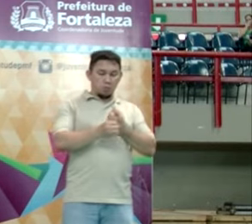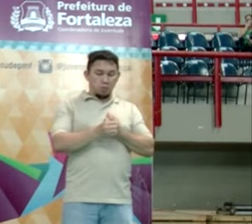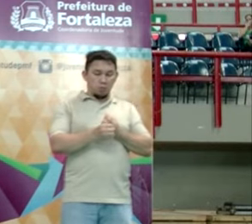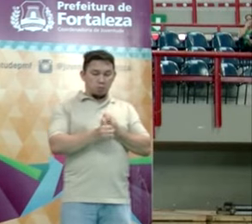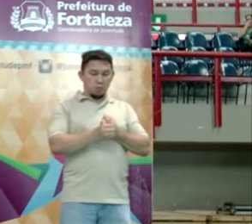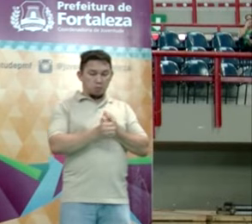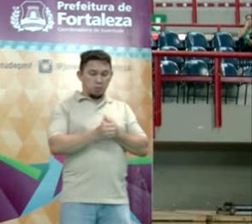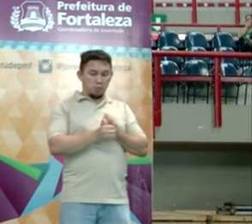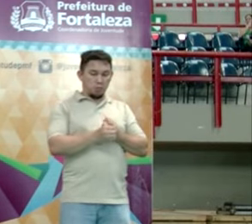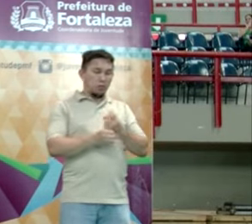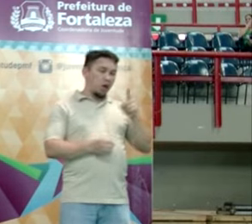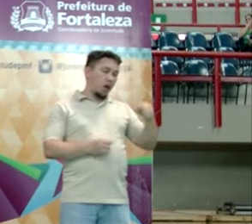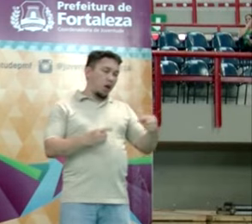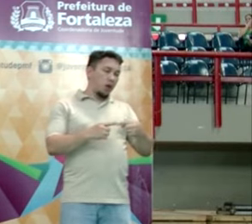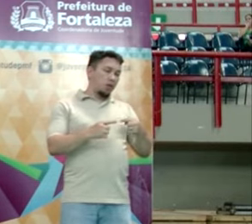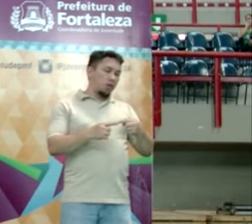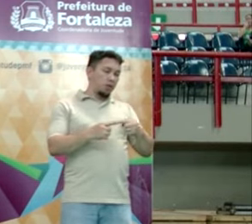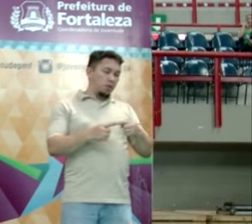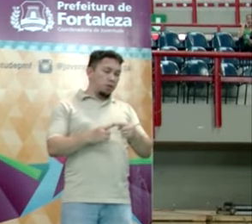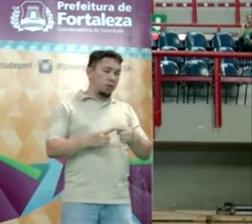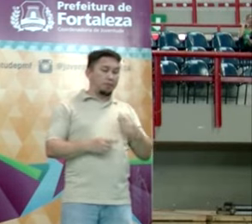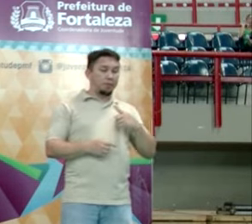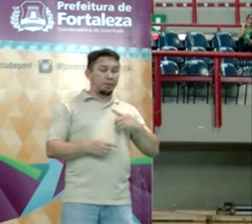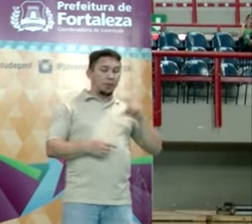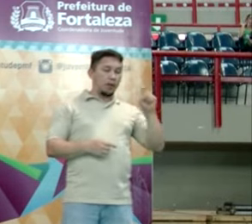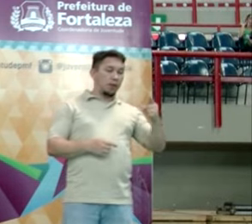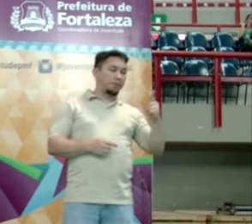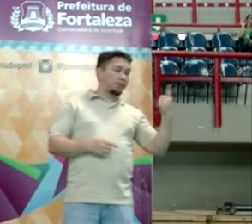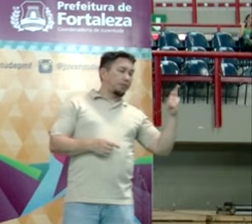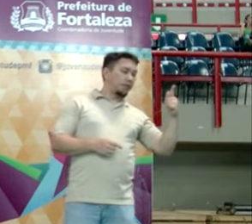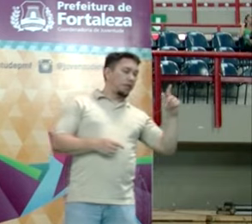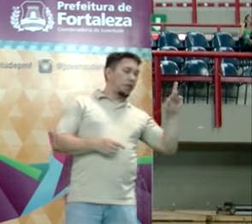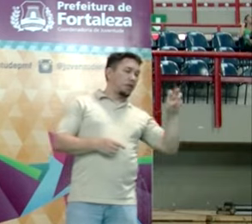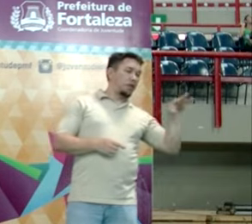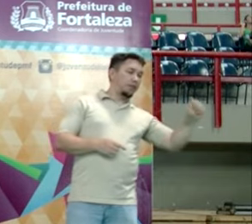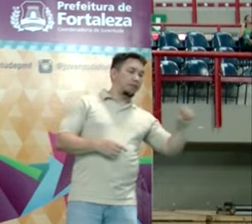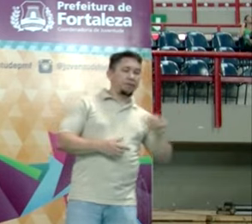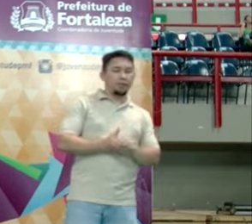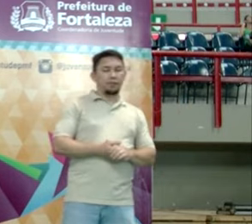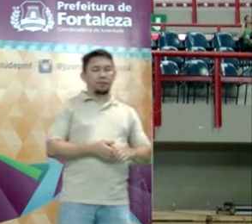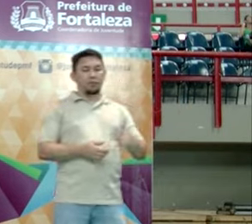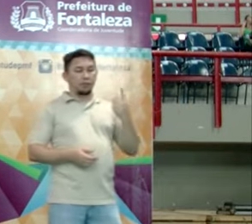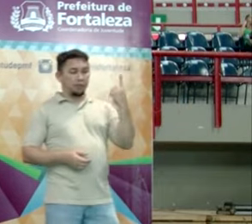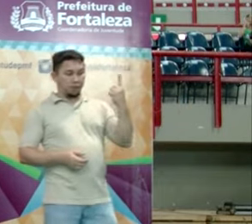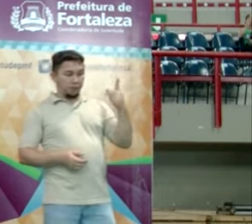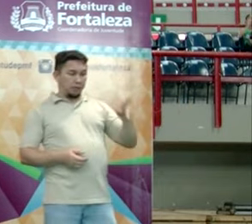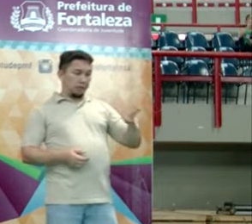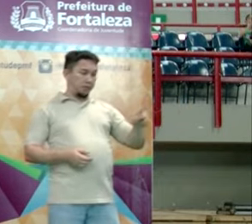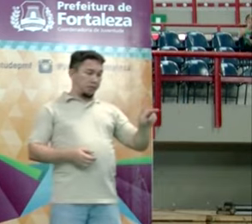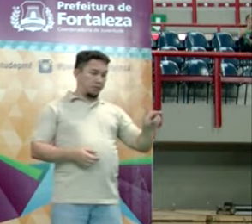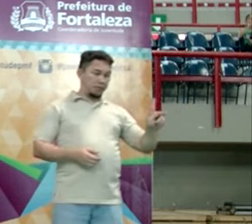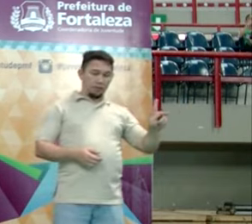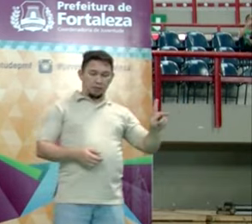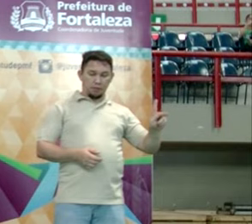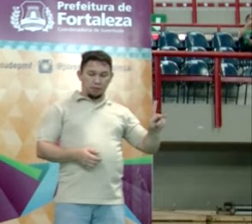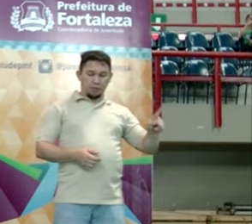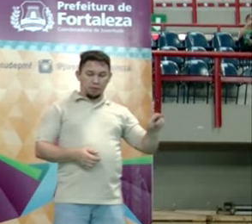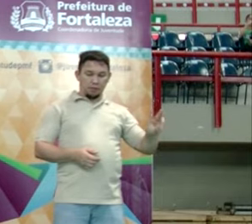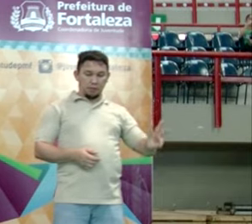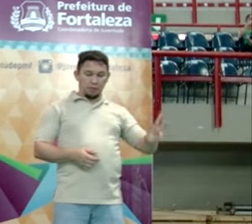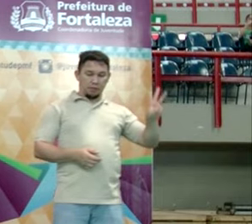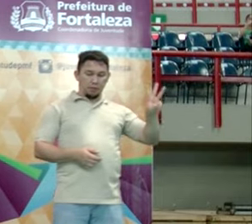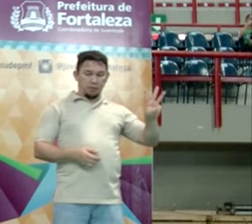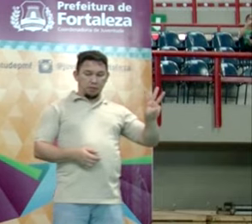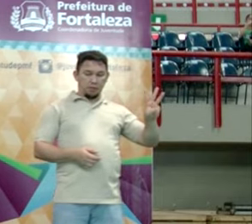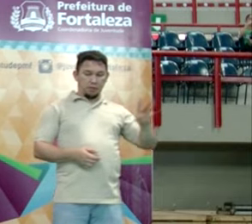de castanha são 1.000 gramas de castanha. Então, 1 quilojoule não é W, hein,